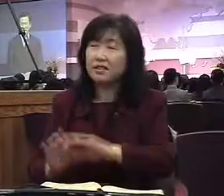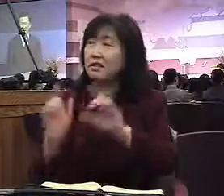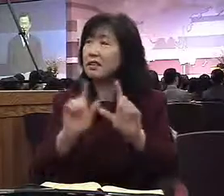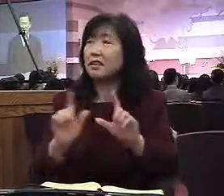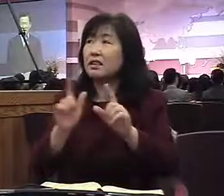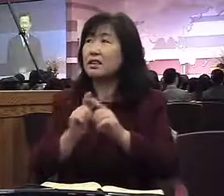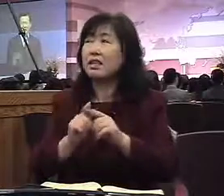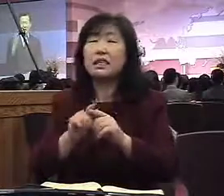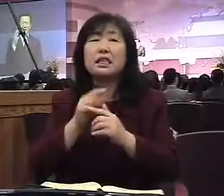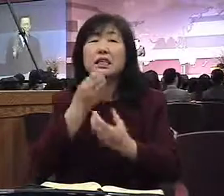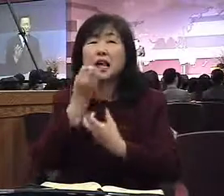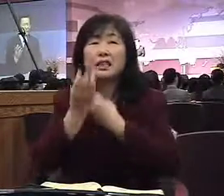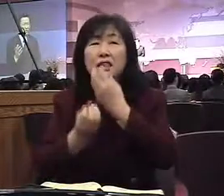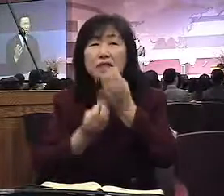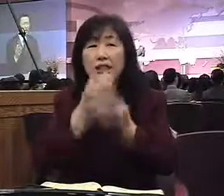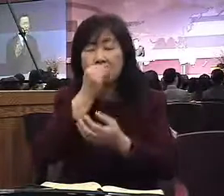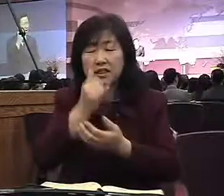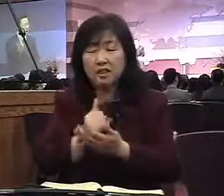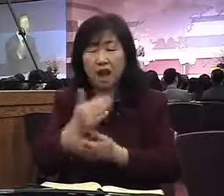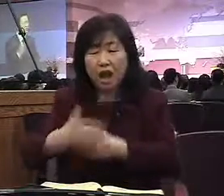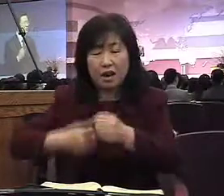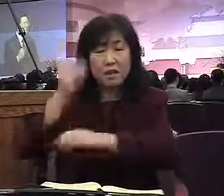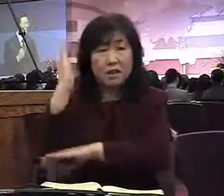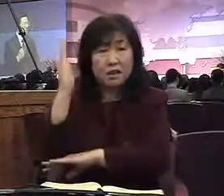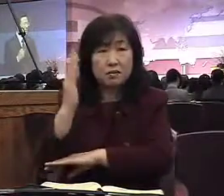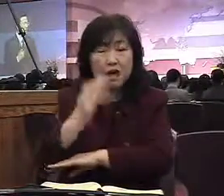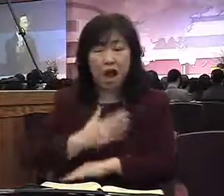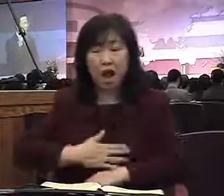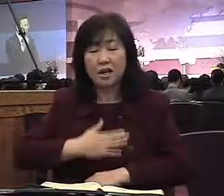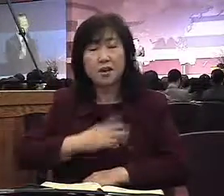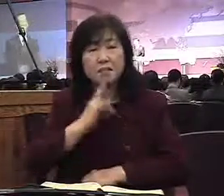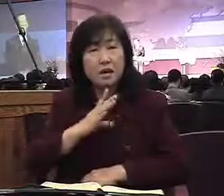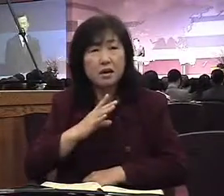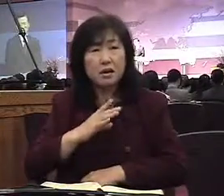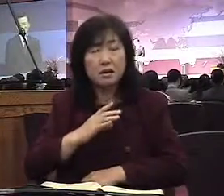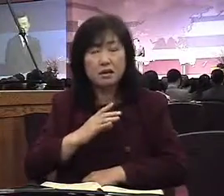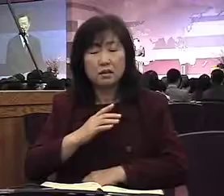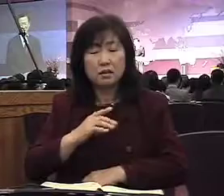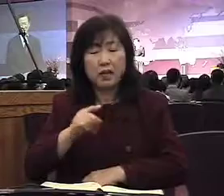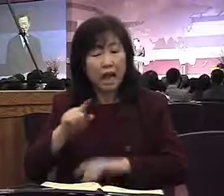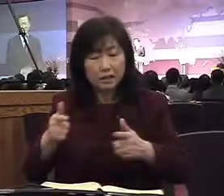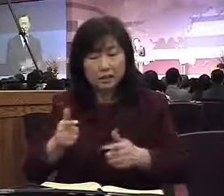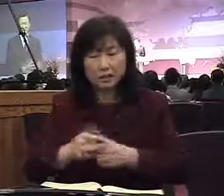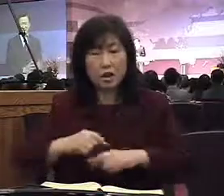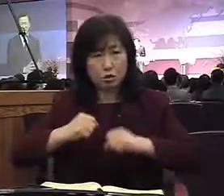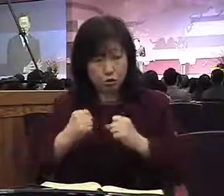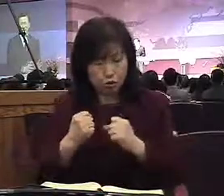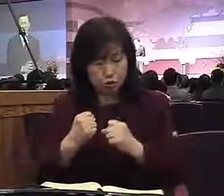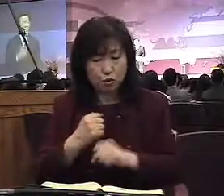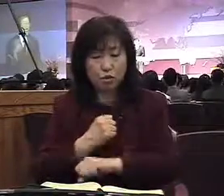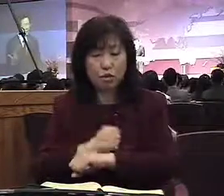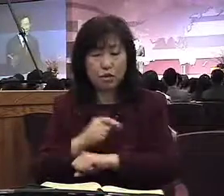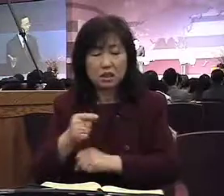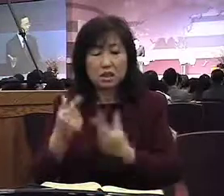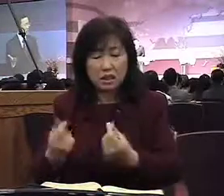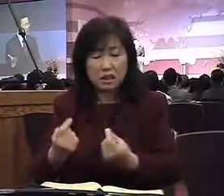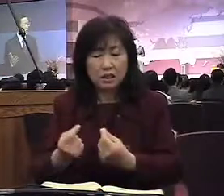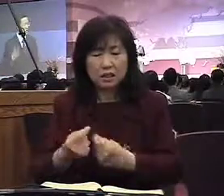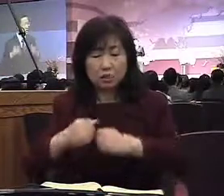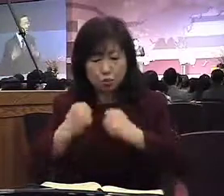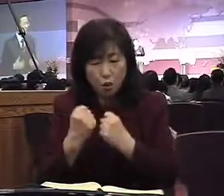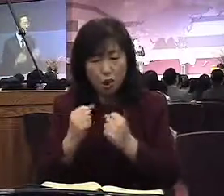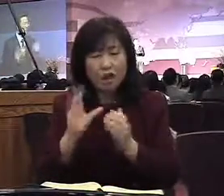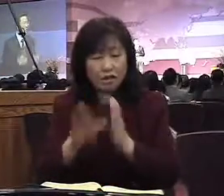있습니다. 하나님의 말씀은 우리가 아는 것만이 아니라 순종이 됩니다. 그렇게 순종할 때 장수의